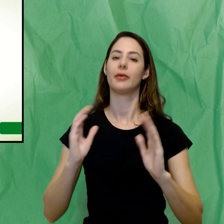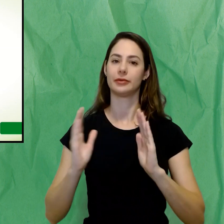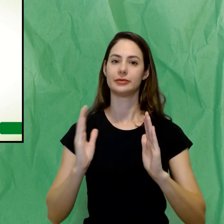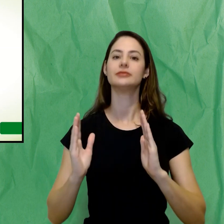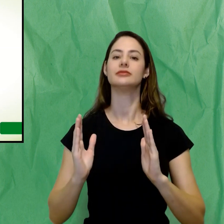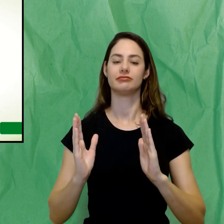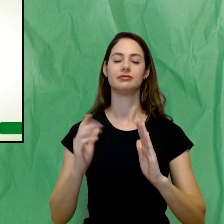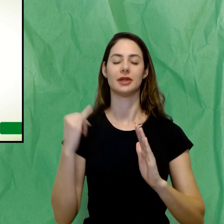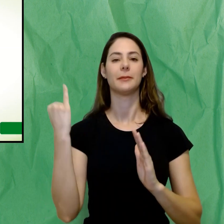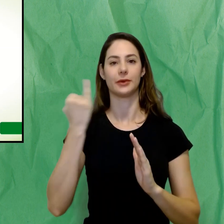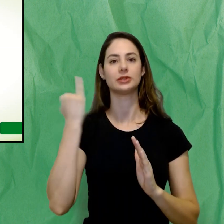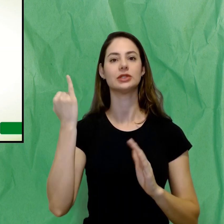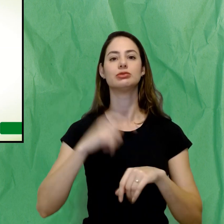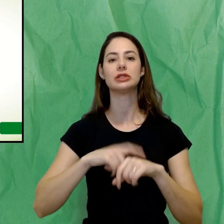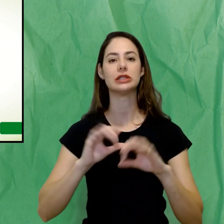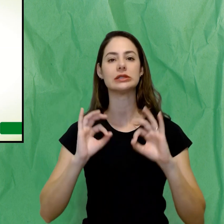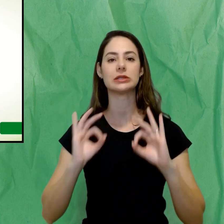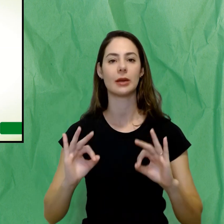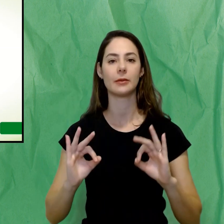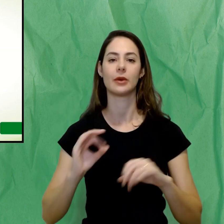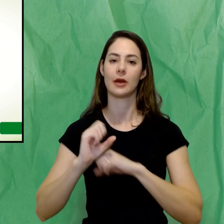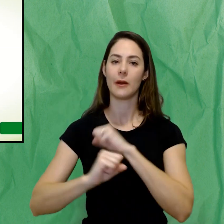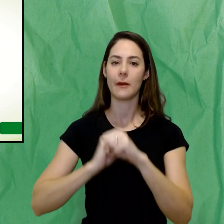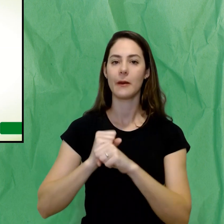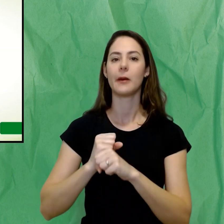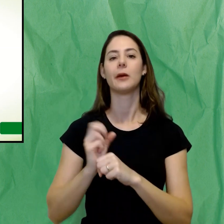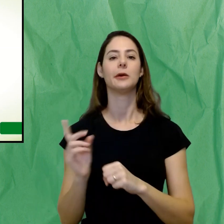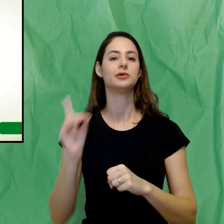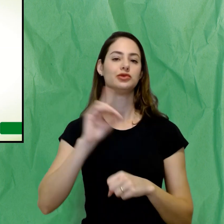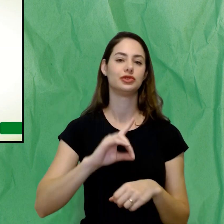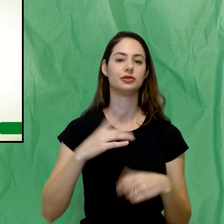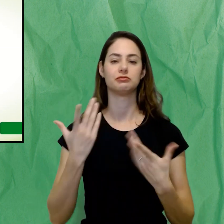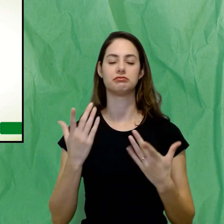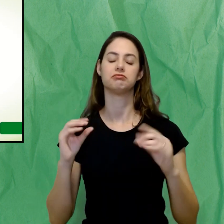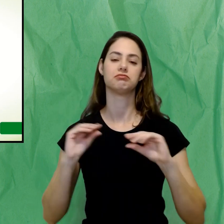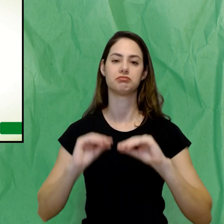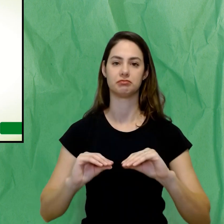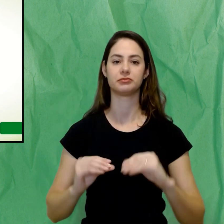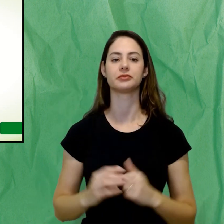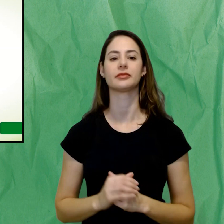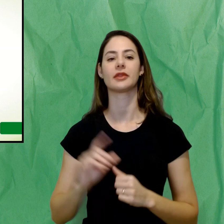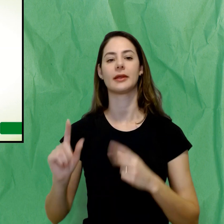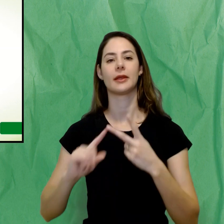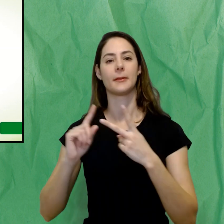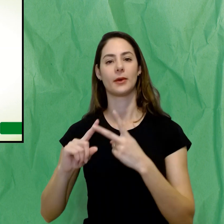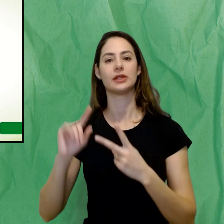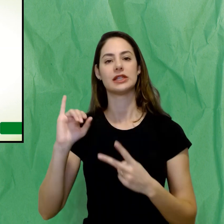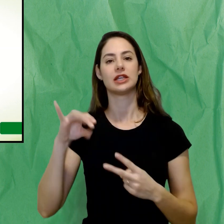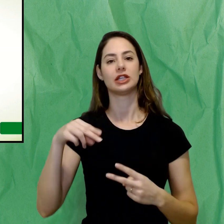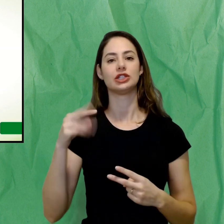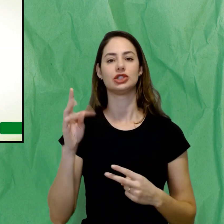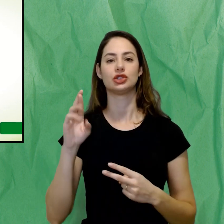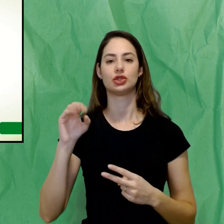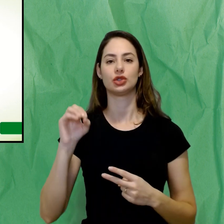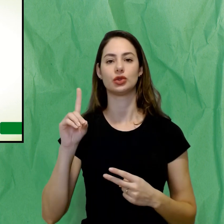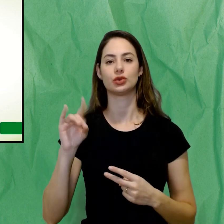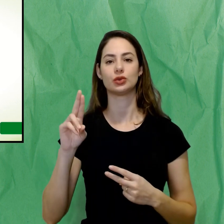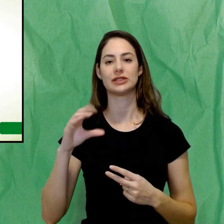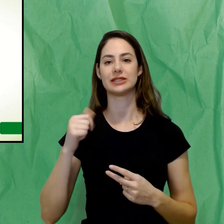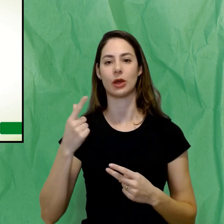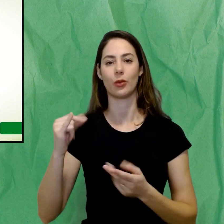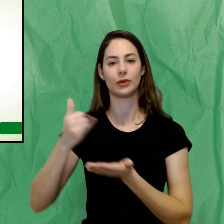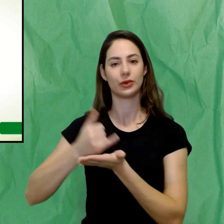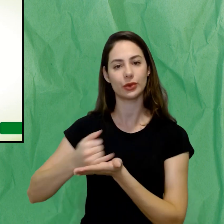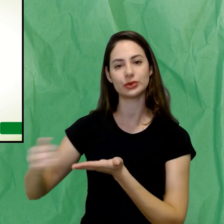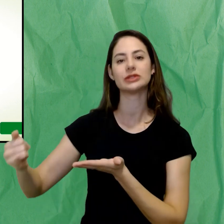relatório é pontual, né? Ele é pontual, determinado momento e ponto. Na sequência, a gente vem com a introdução, falando